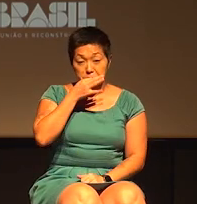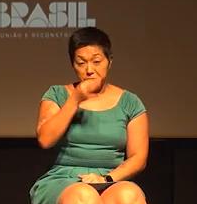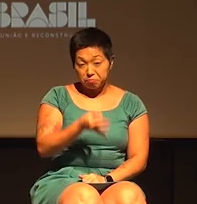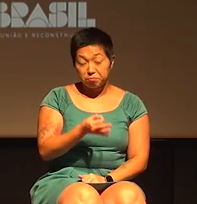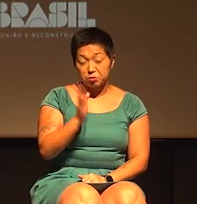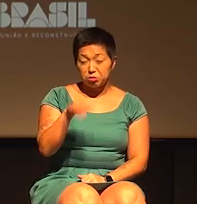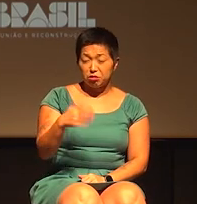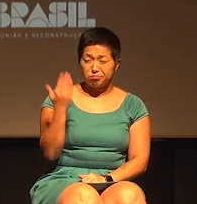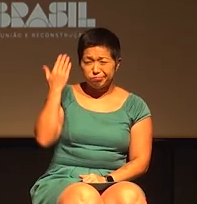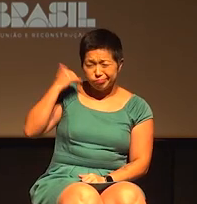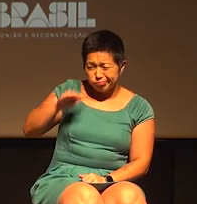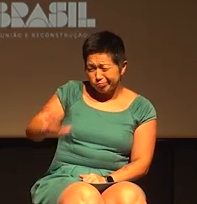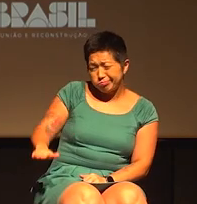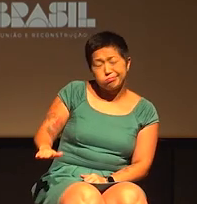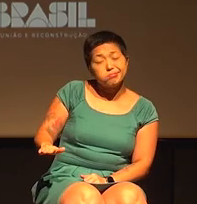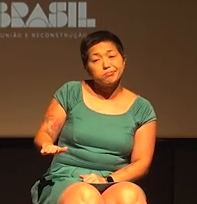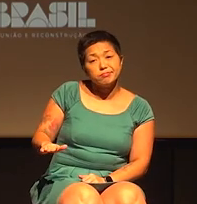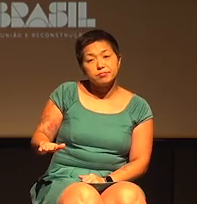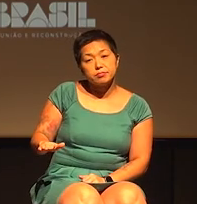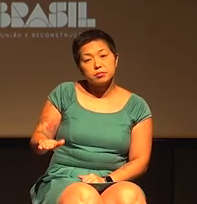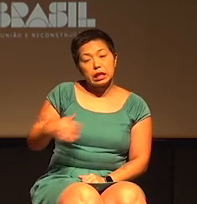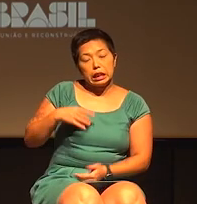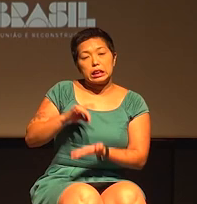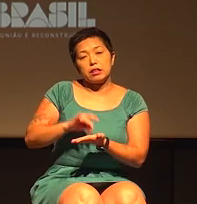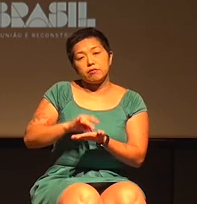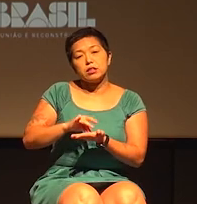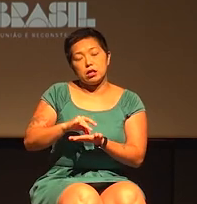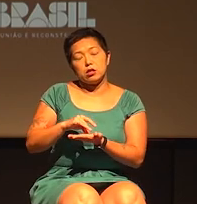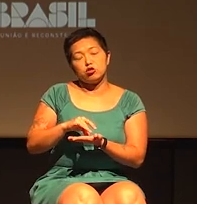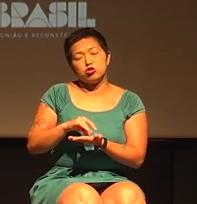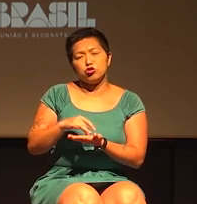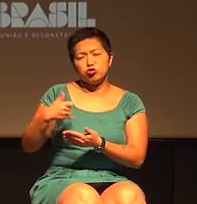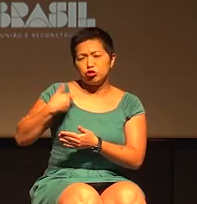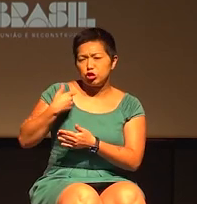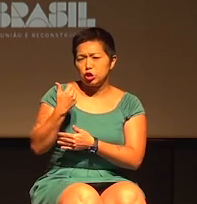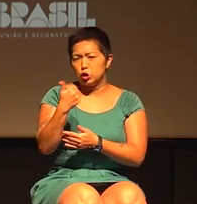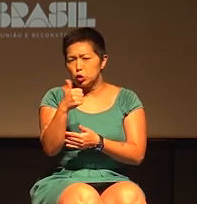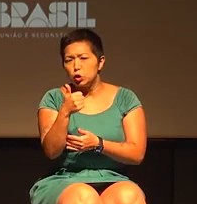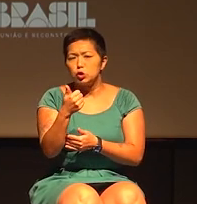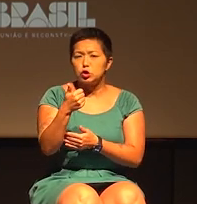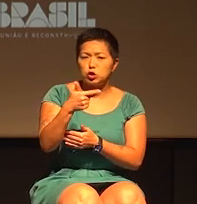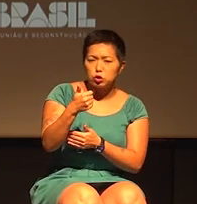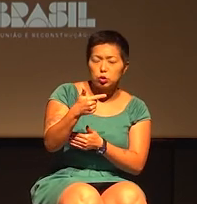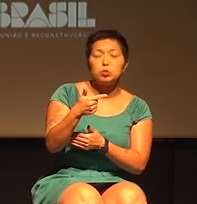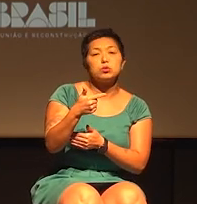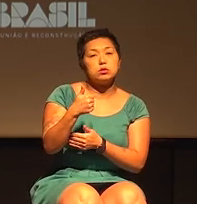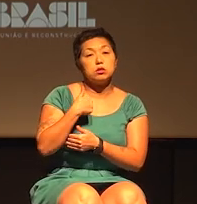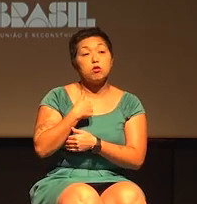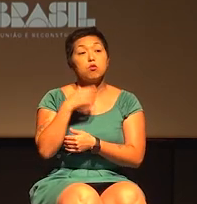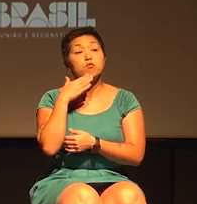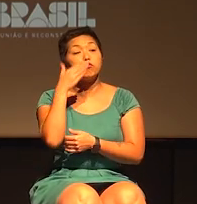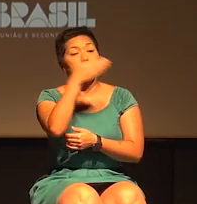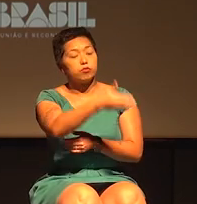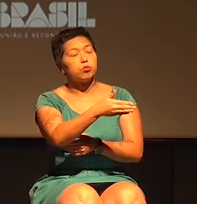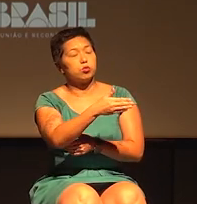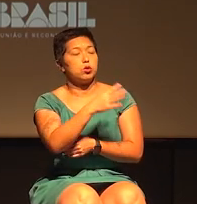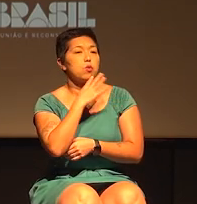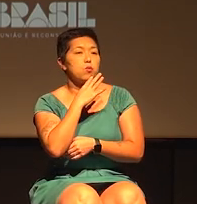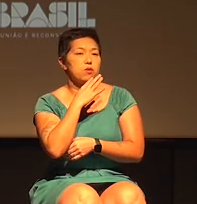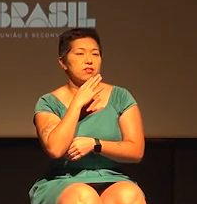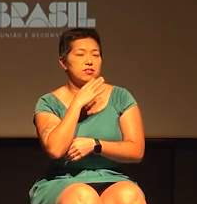desde muito nova assim eh eh na verdade com 11 12 anos assim fui conhecer a cidade dos meus avós no